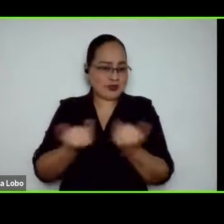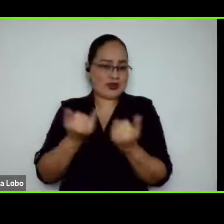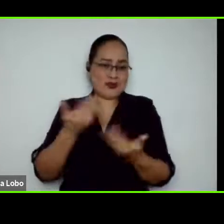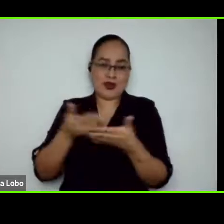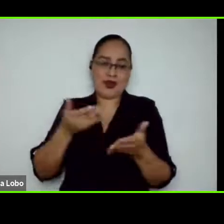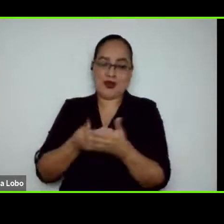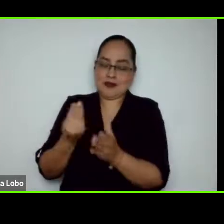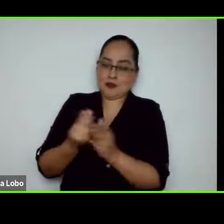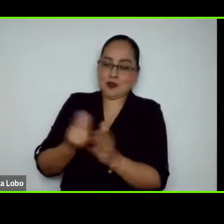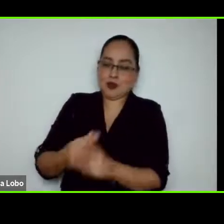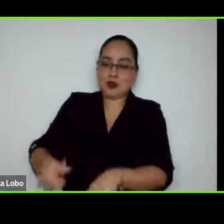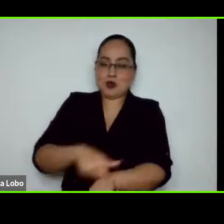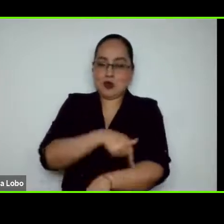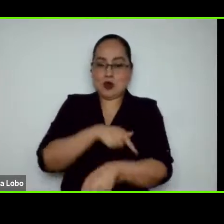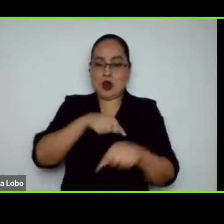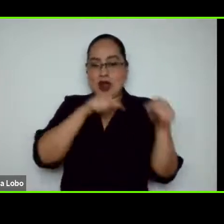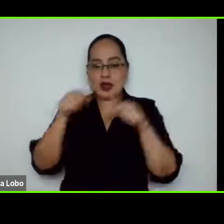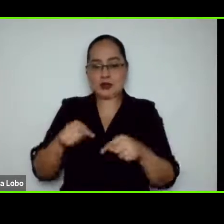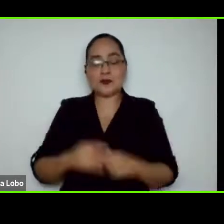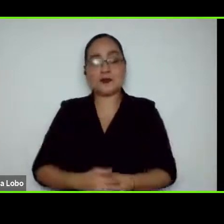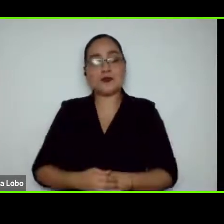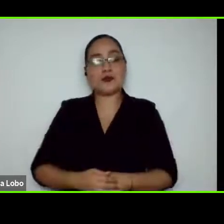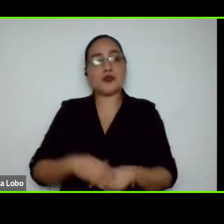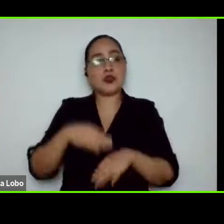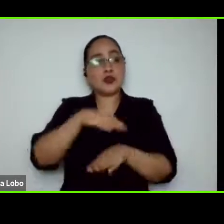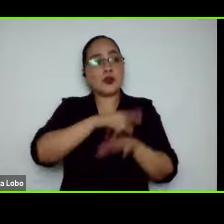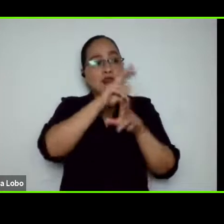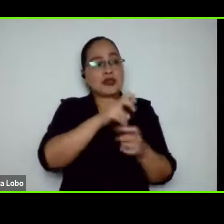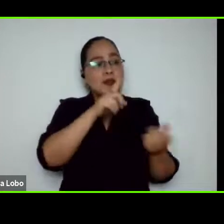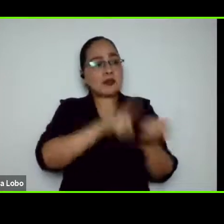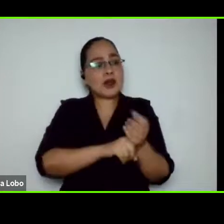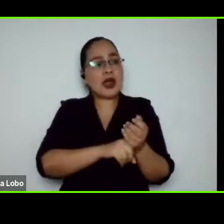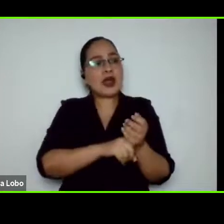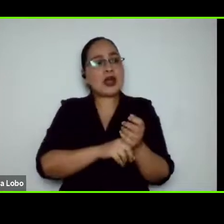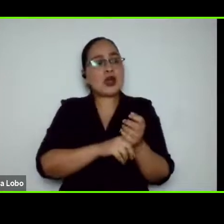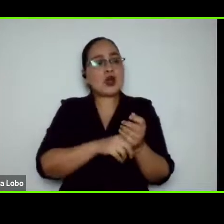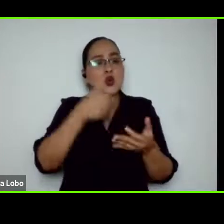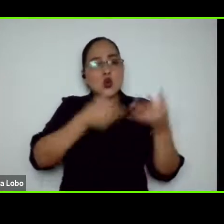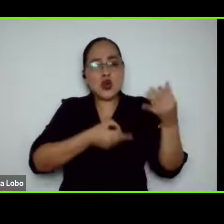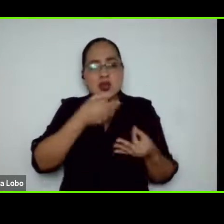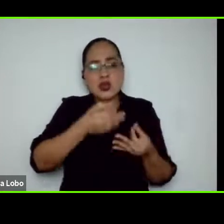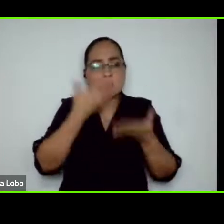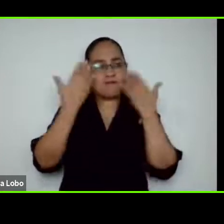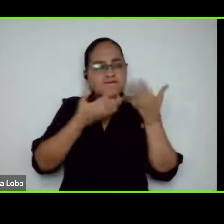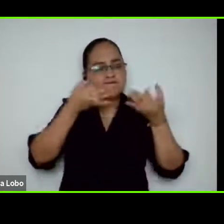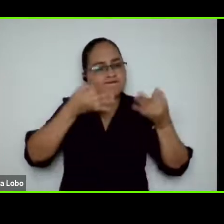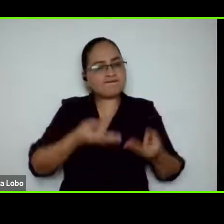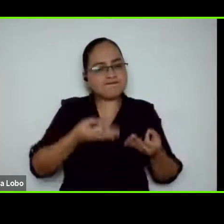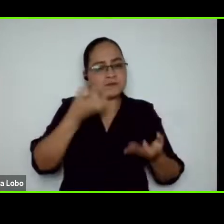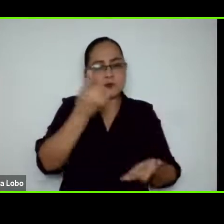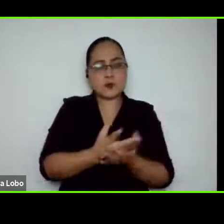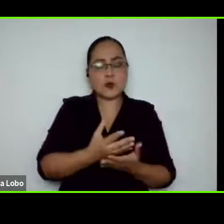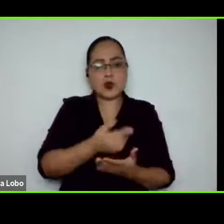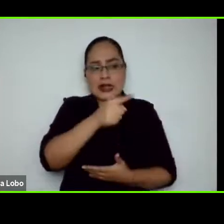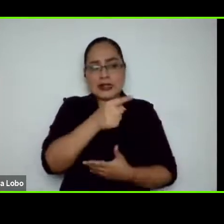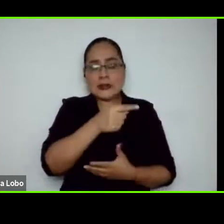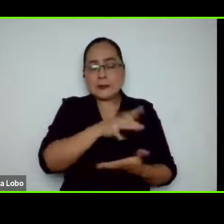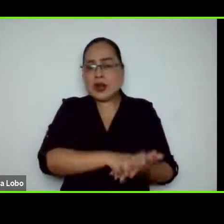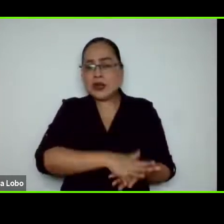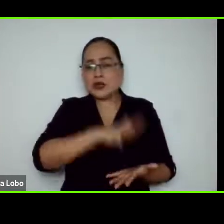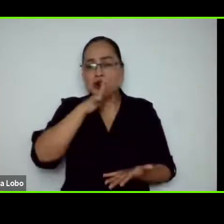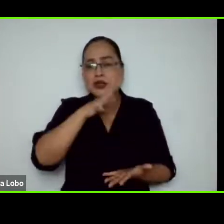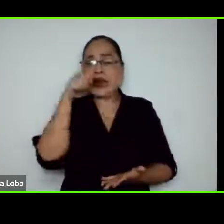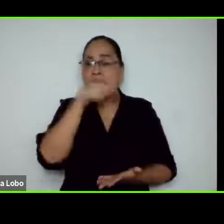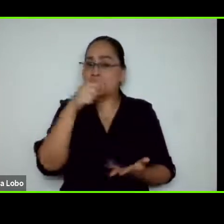cambio de la cultura jurídica formalista esa cultura jurídica formalista imperante necesitaba de una